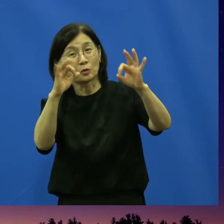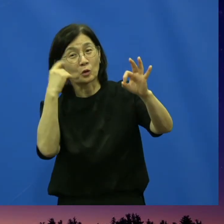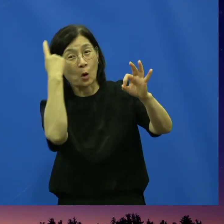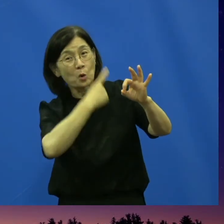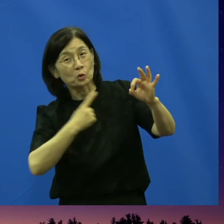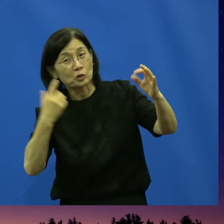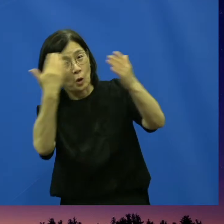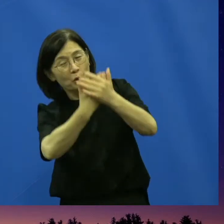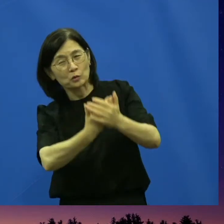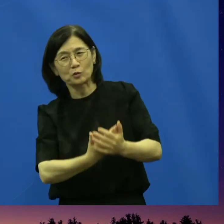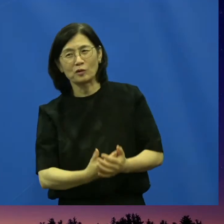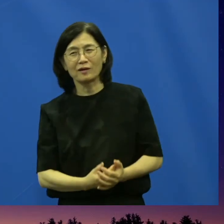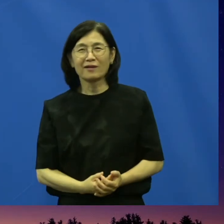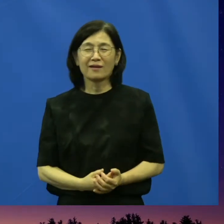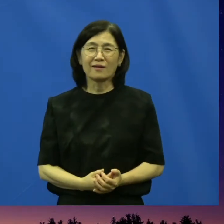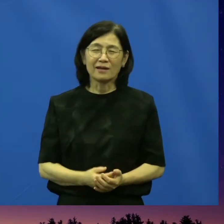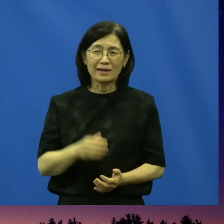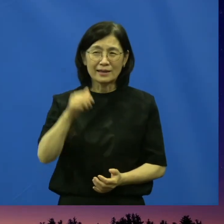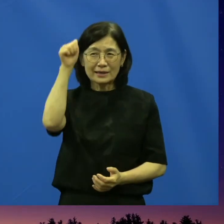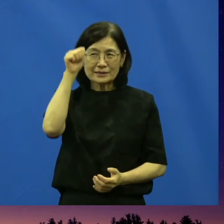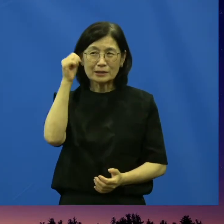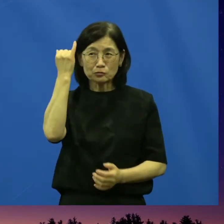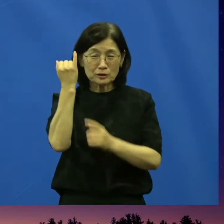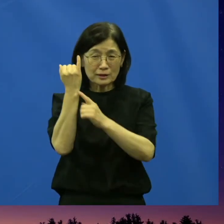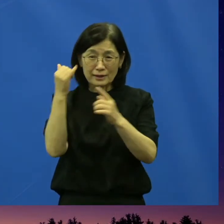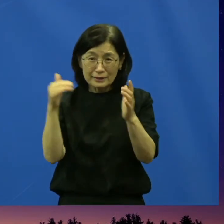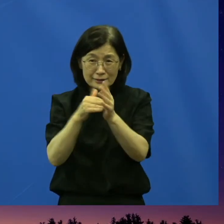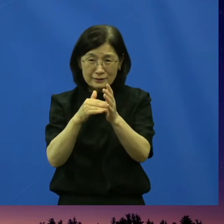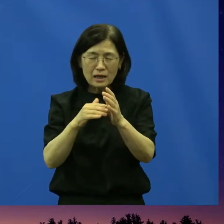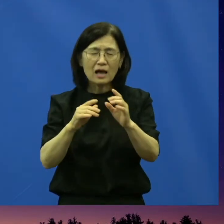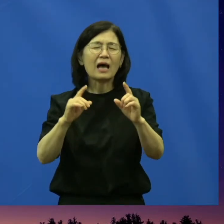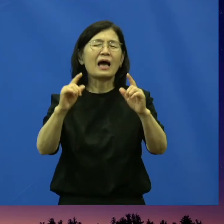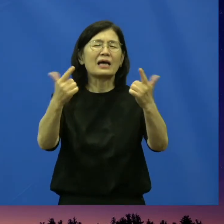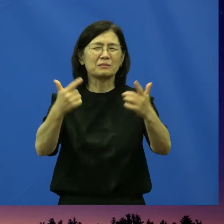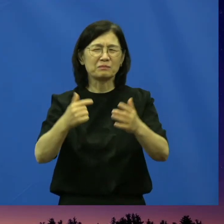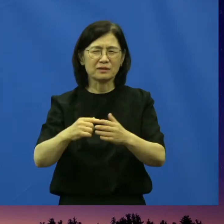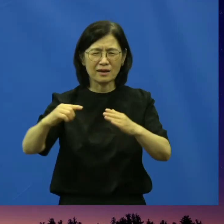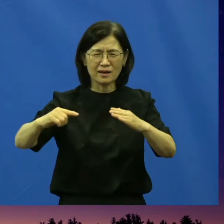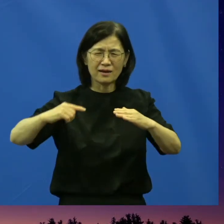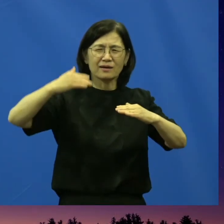사춘기가 끝나면 끝나는 거예요? 안 끝나는 거예요, 여러분. 예?